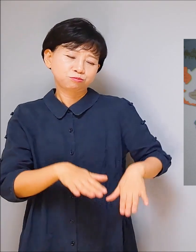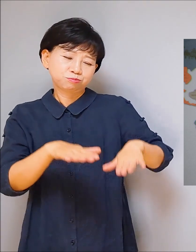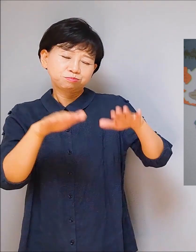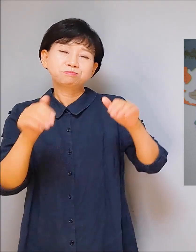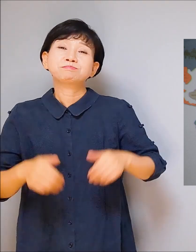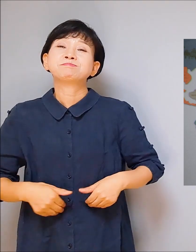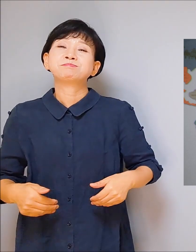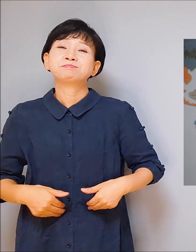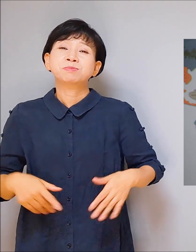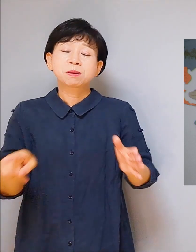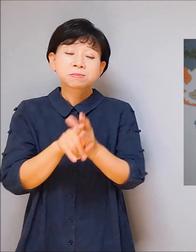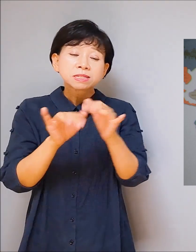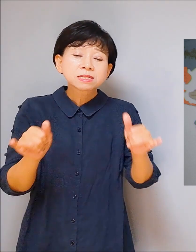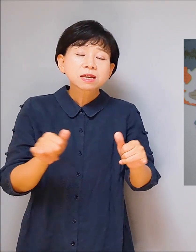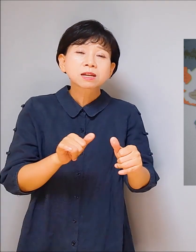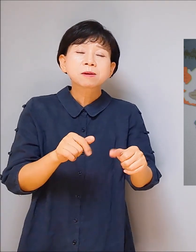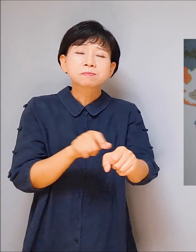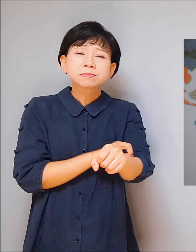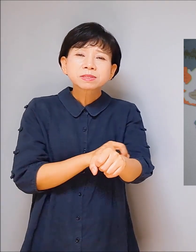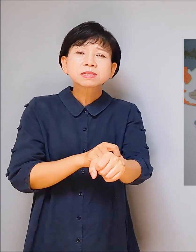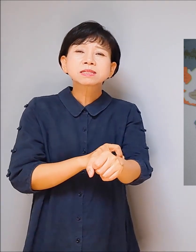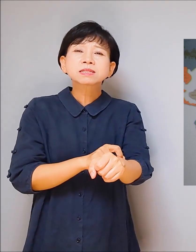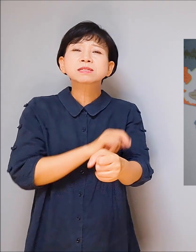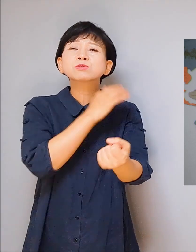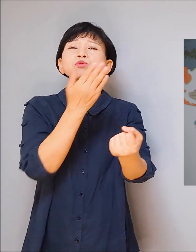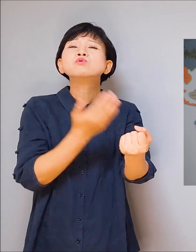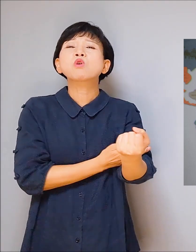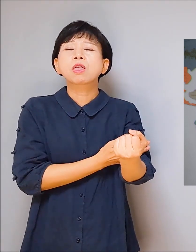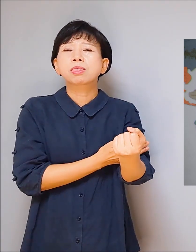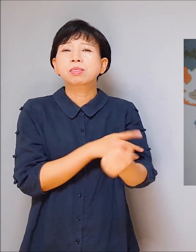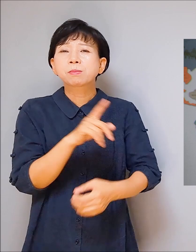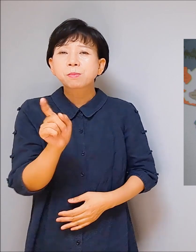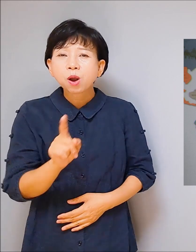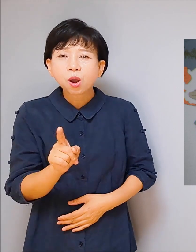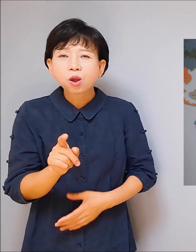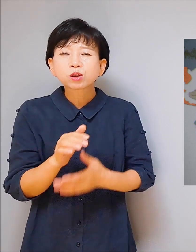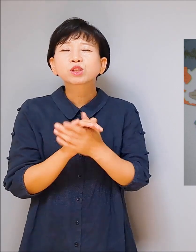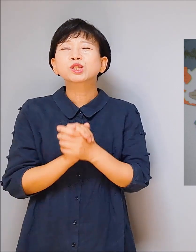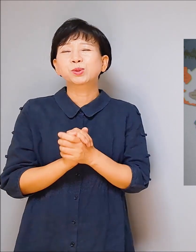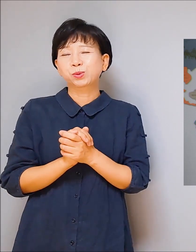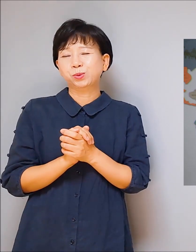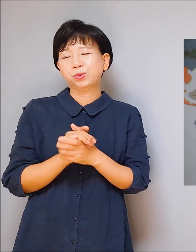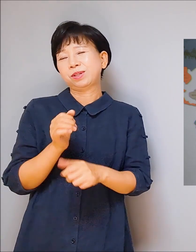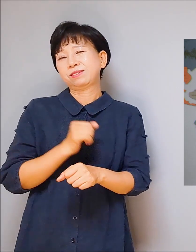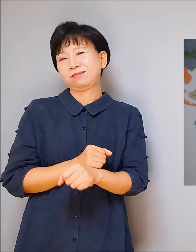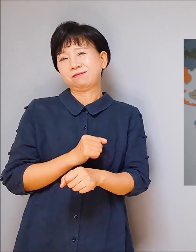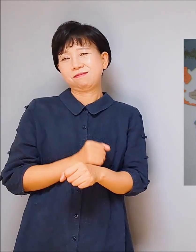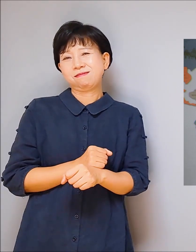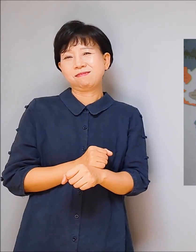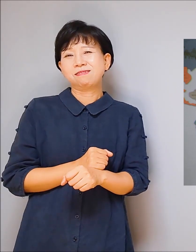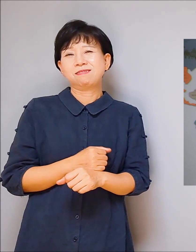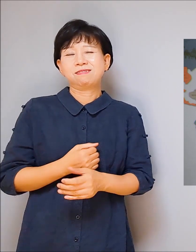사람들은요, 특권이잖아요. 하나님의 자녀의 특권, 뭐 할 수 있다고요? 기도할 수 있습니다.